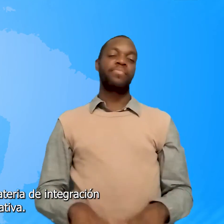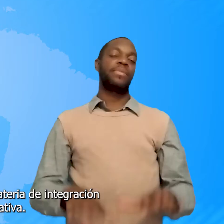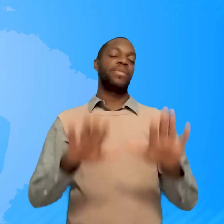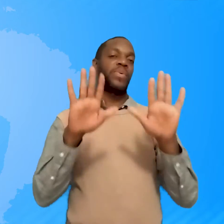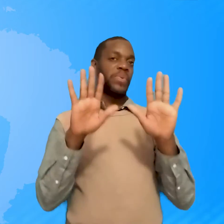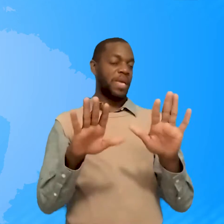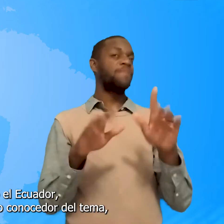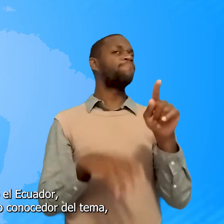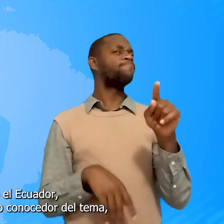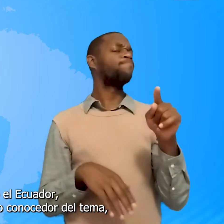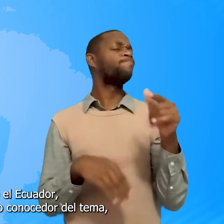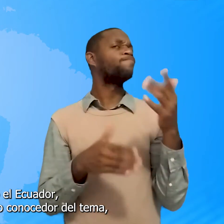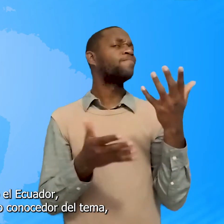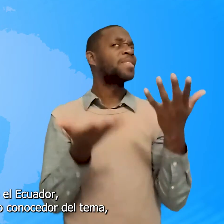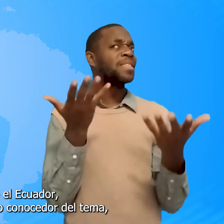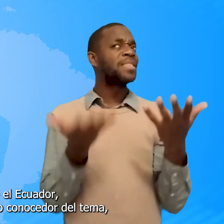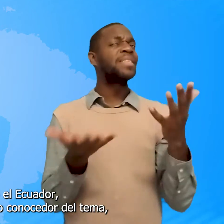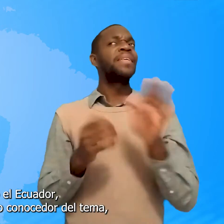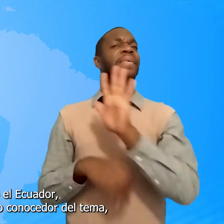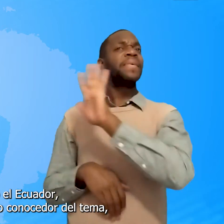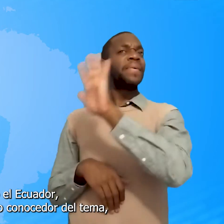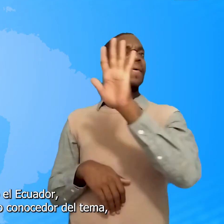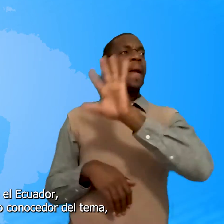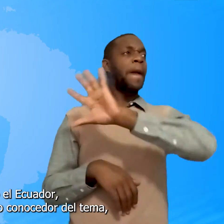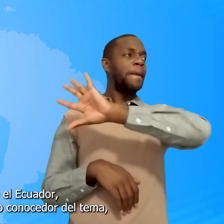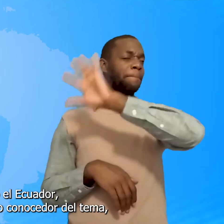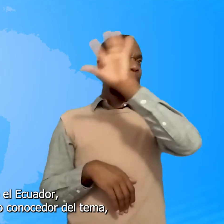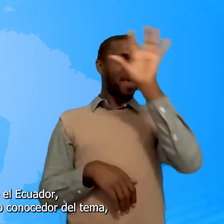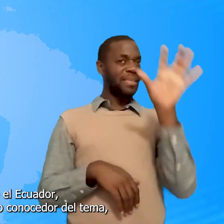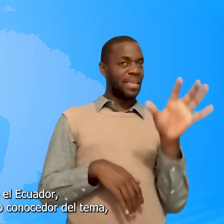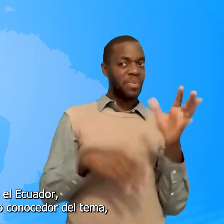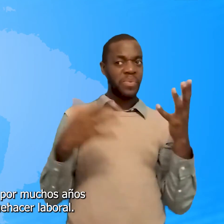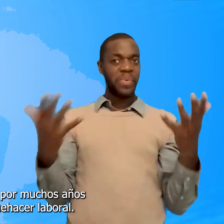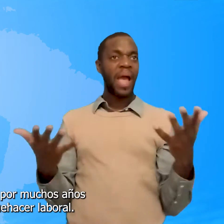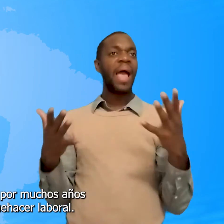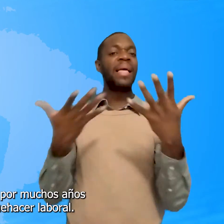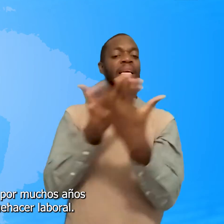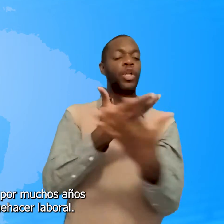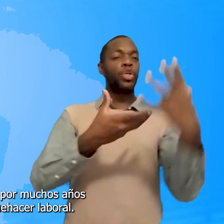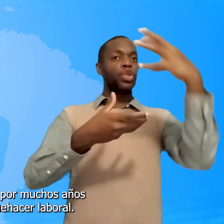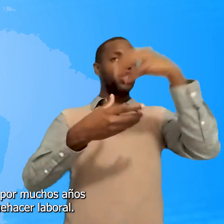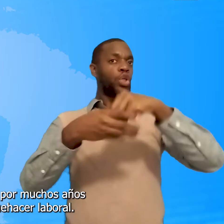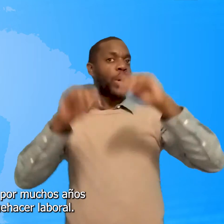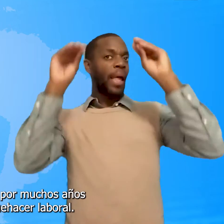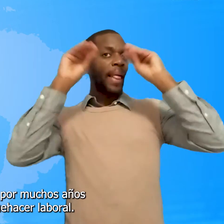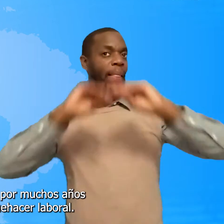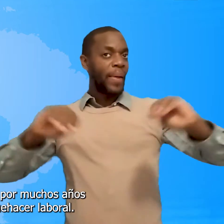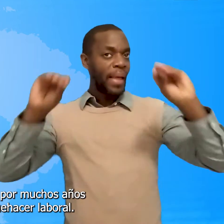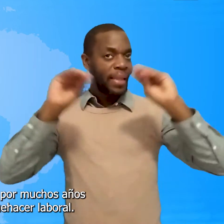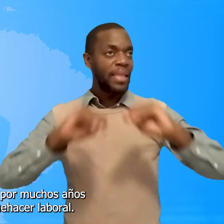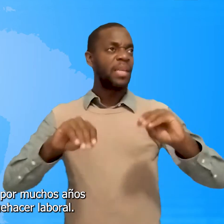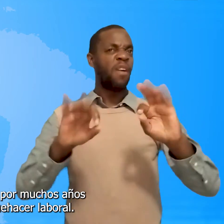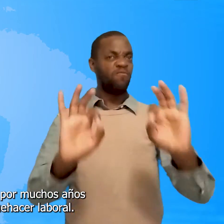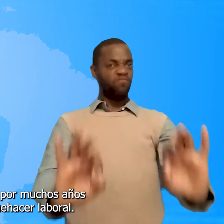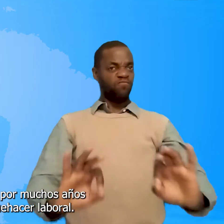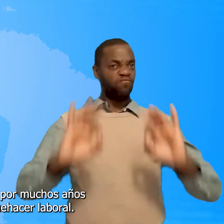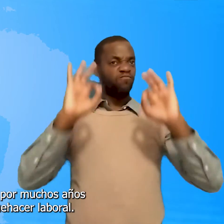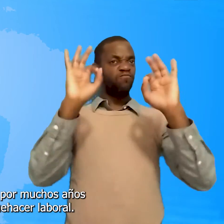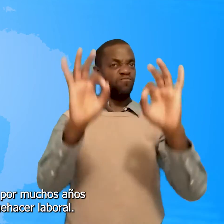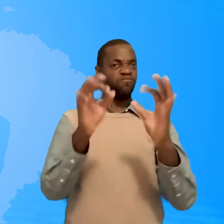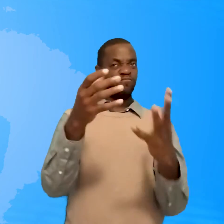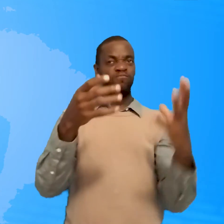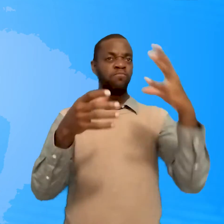integración educativa. Países como el Ecuador, y esto te lo digo como conocedor del tema por haber estado por muchos años vinculado al